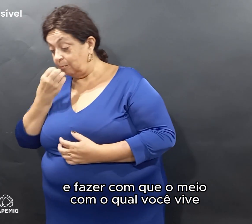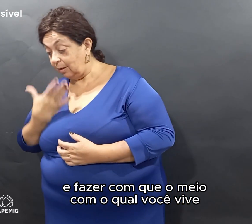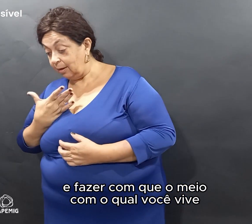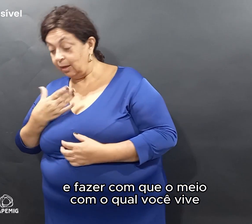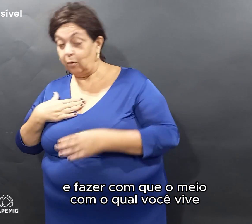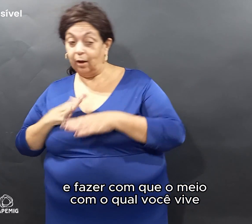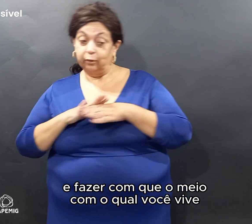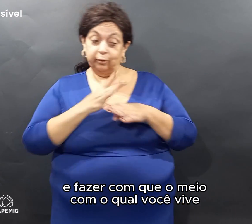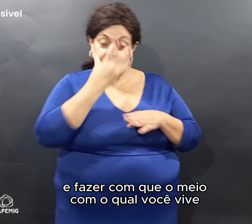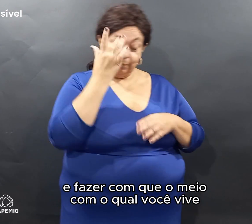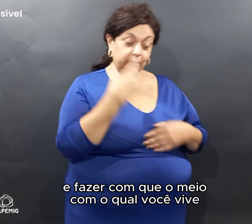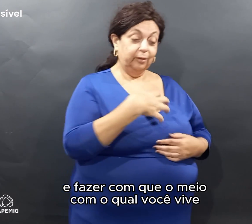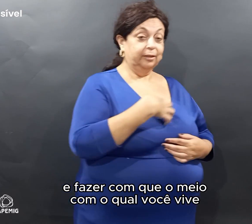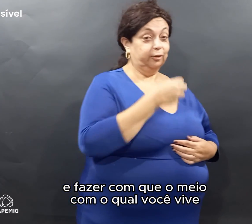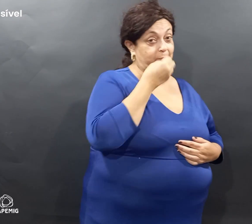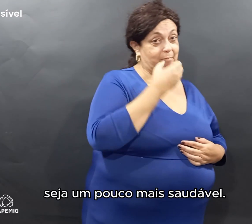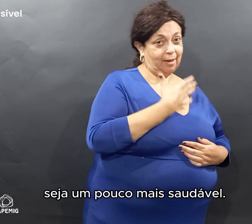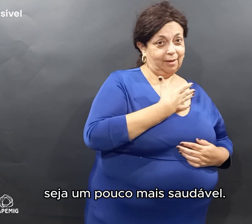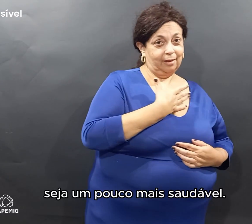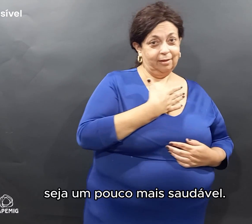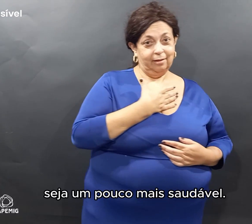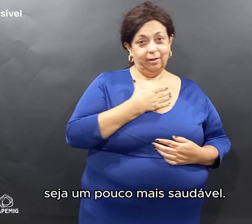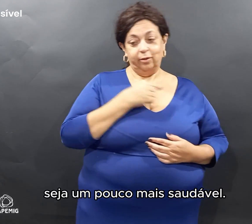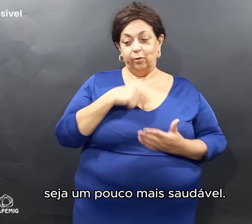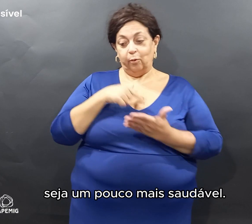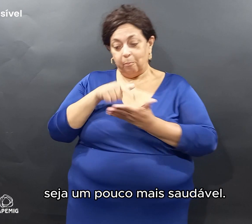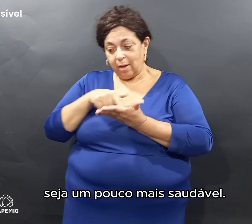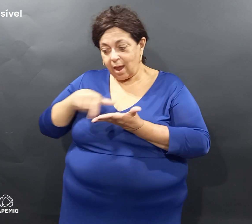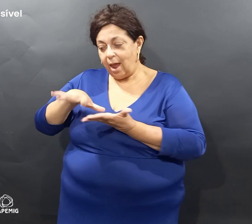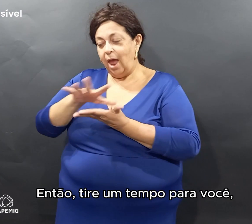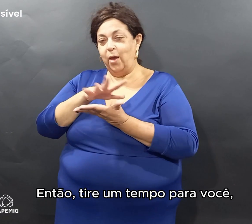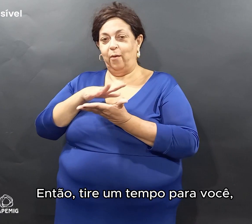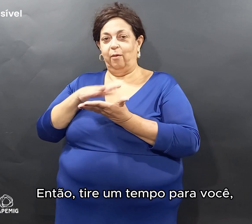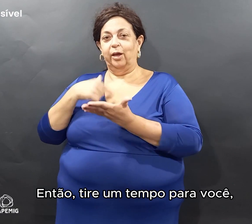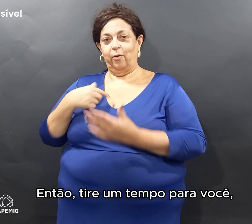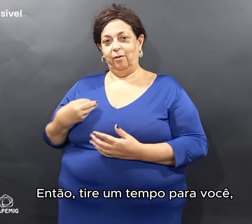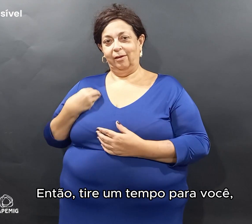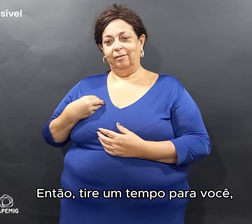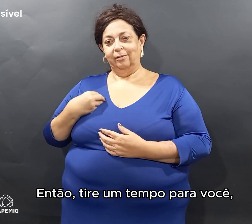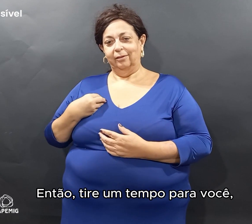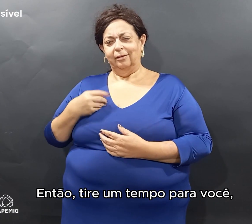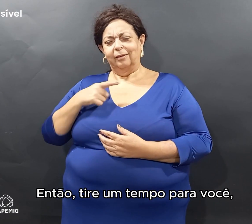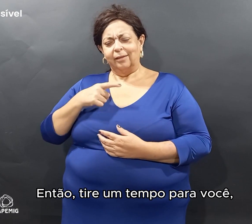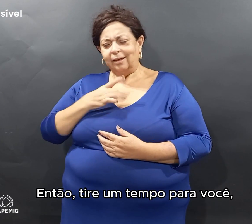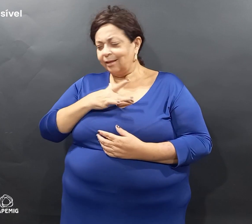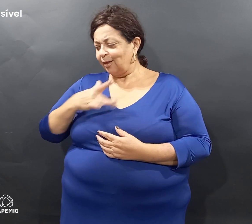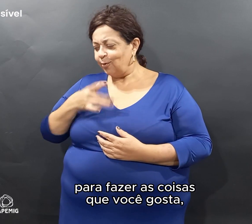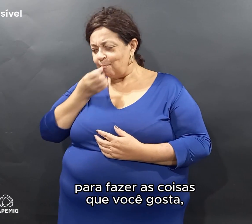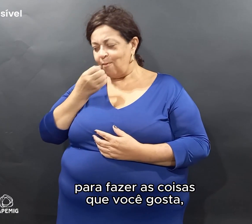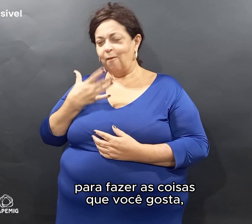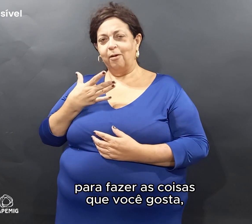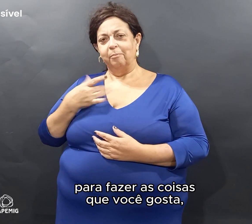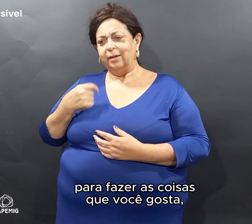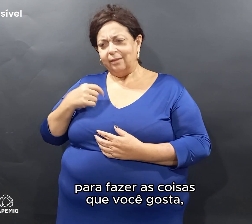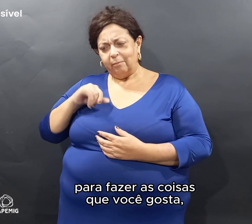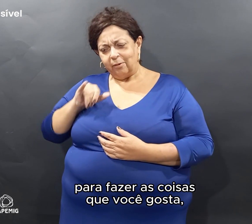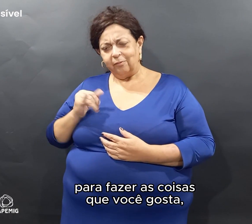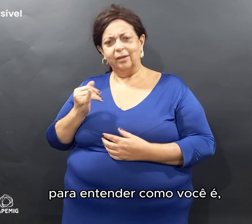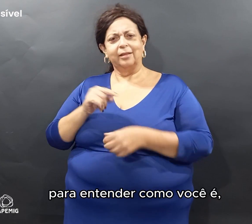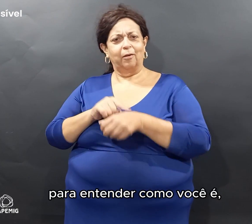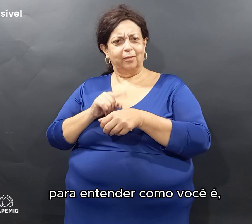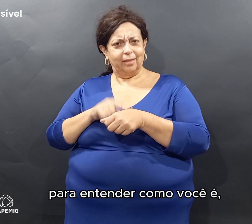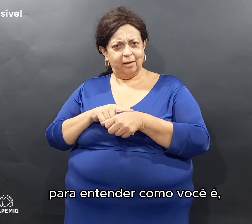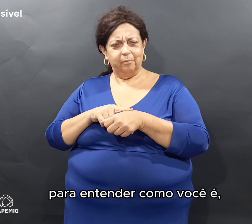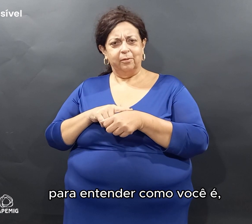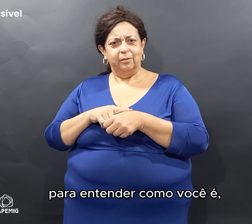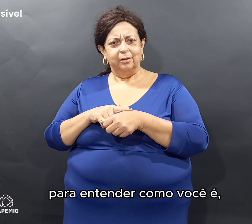o meio com o qual você vive seja um pouco mais saudável. Então, tire um tempo para você, para fazer as coisas que você gosta,